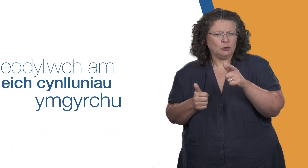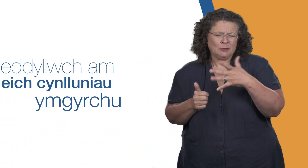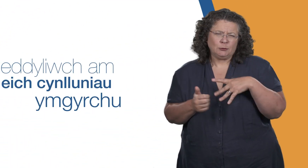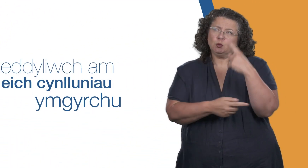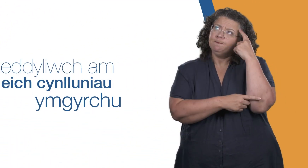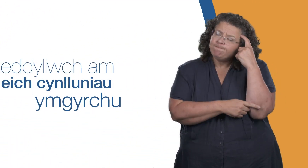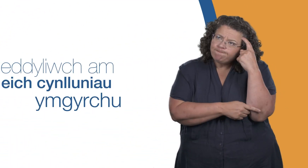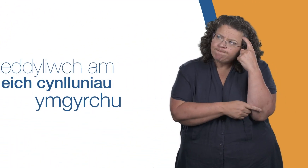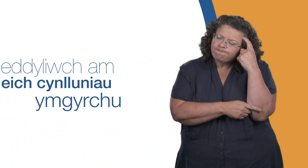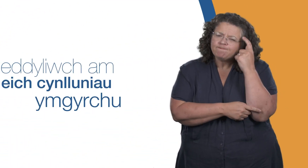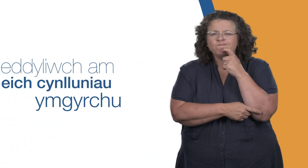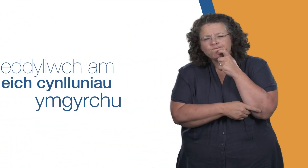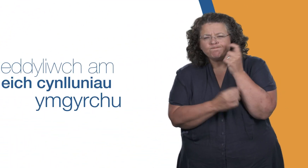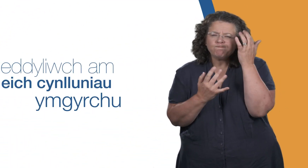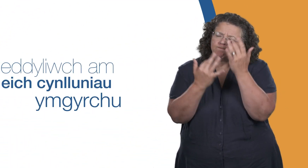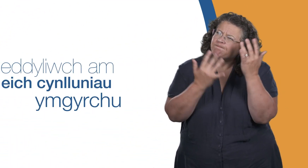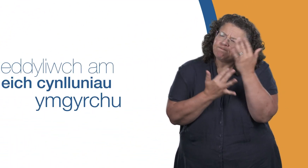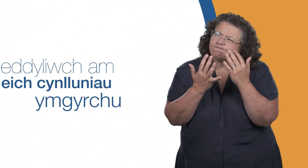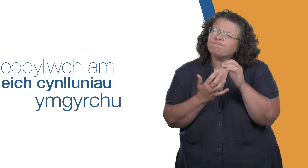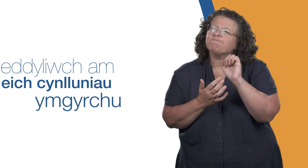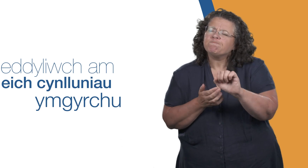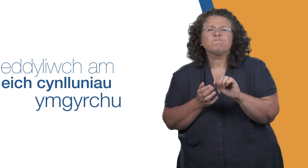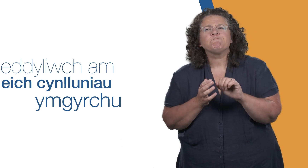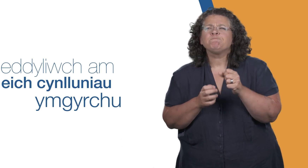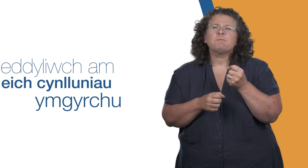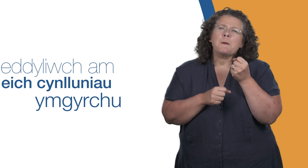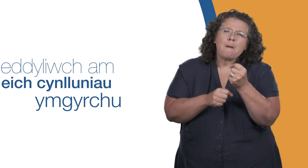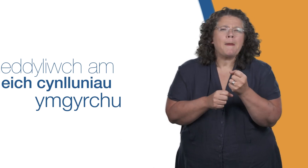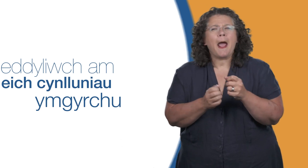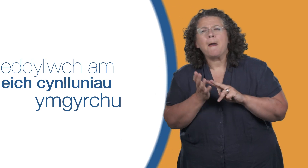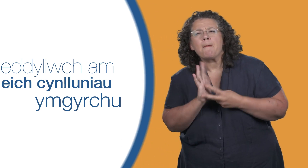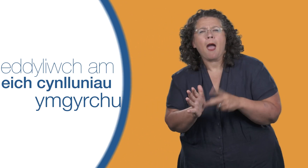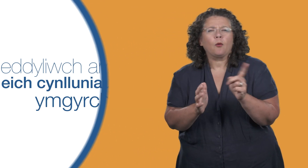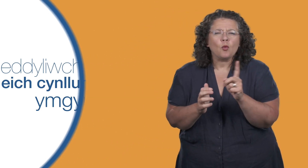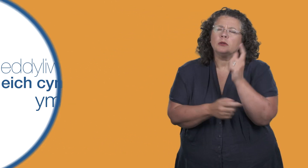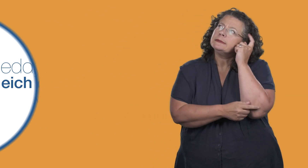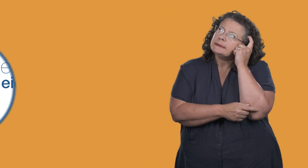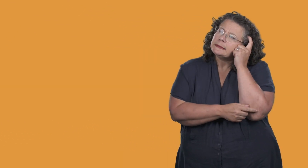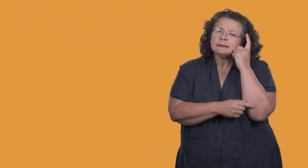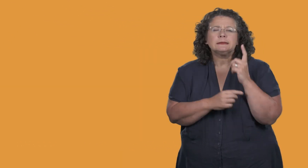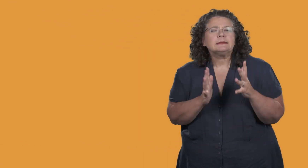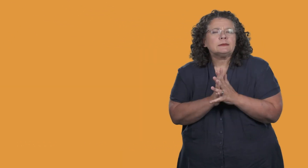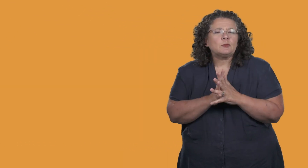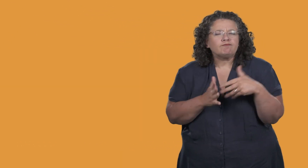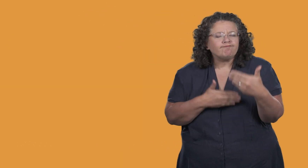Cyn llenwi'r ffurflen gais, dylech neilltuo peth amser i feddwl am eich cynlluniau ymgyrchu.